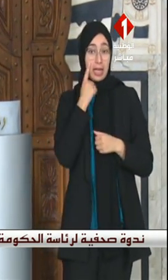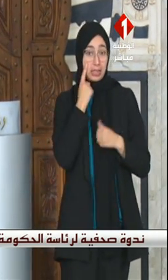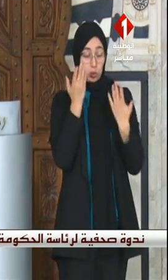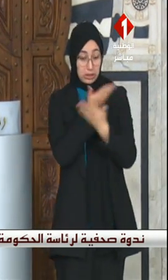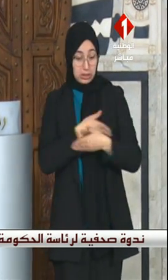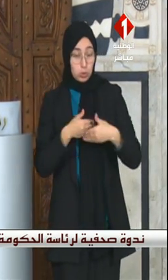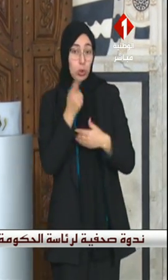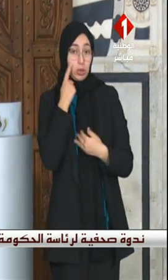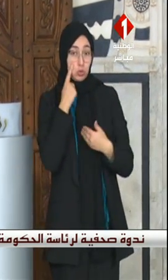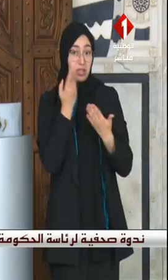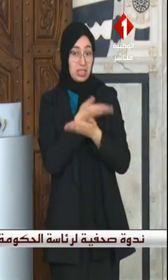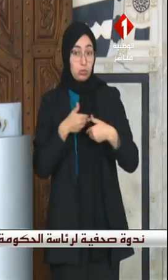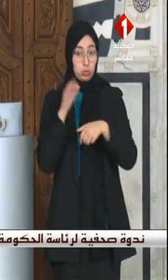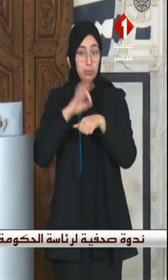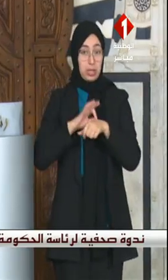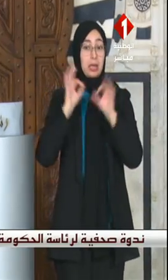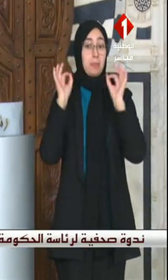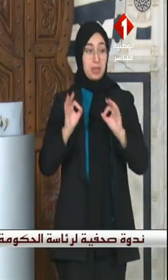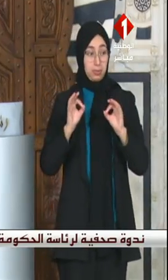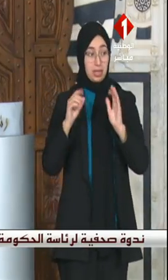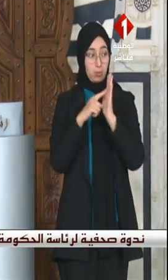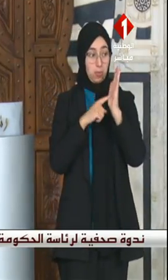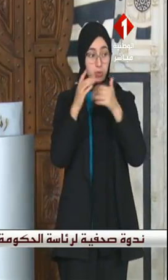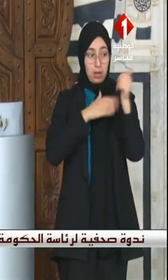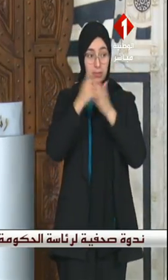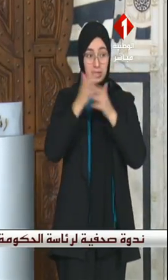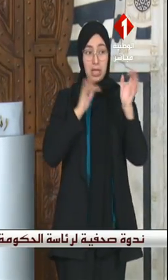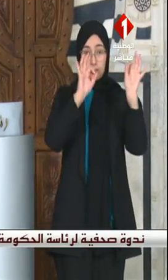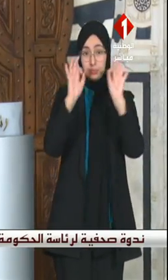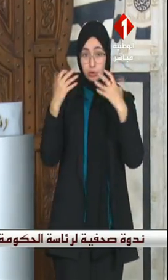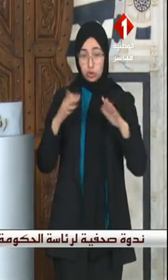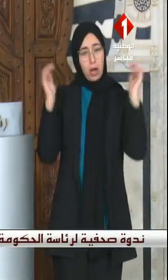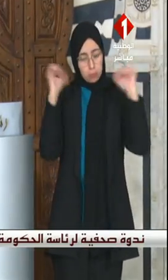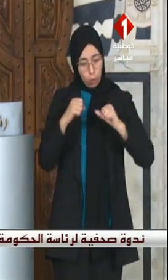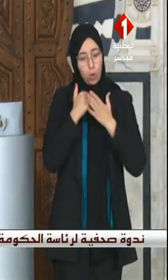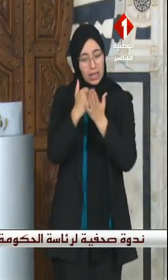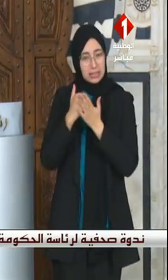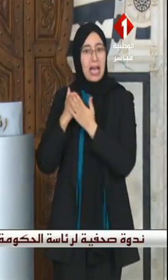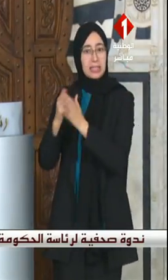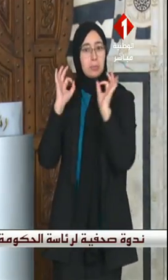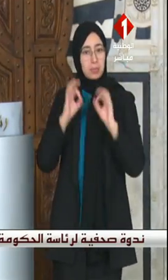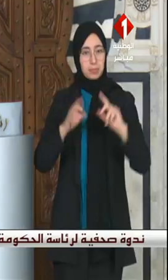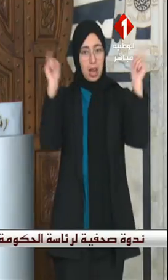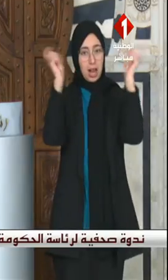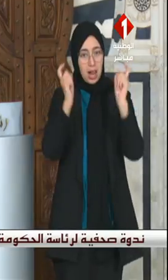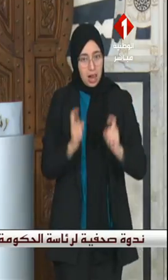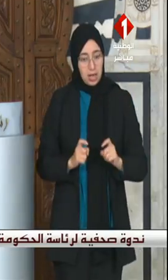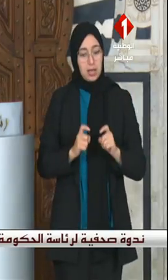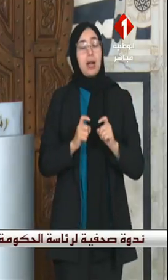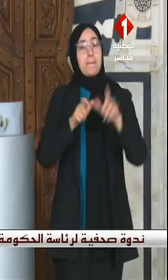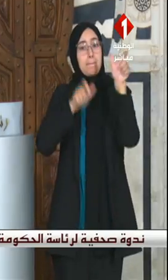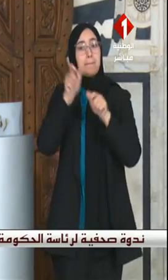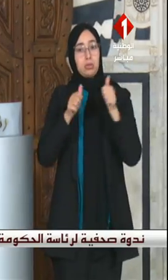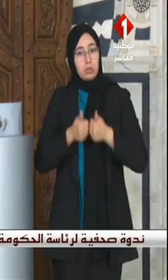نتبعوا في الوضع الوبائي الاجراءات اللي تم اتخاذها من شانها باش تعاون على تقليص عدد الحالات. حاليا